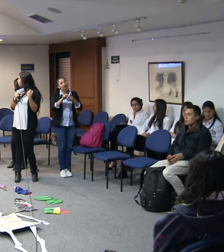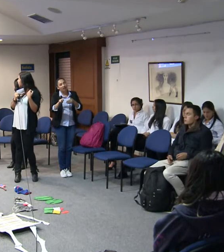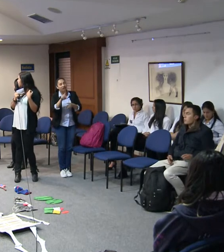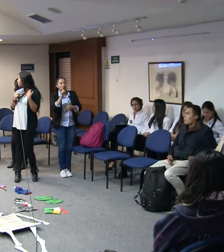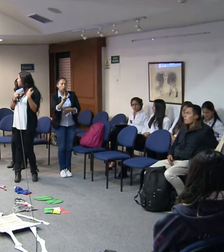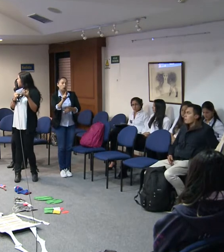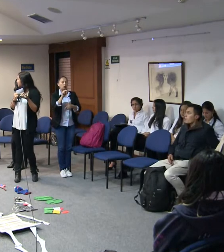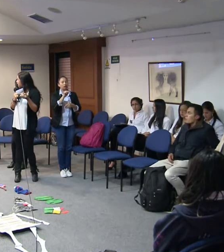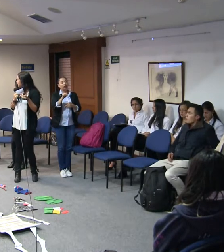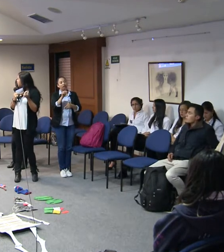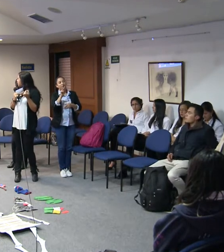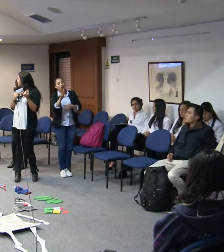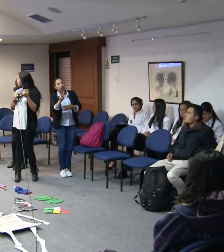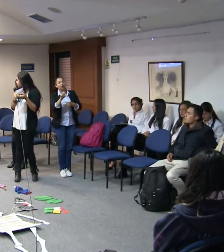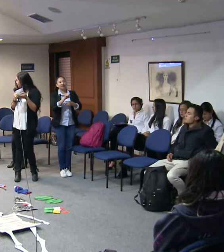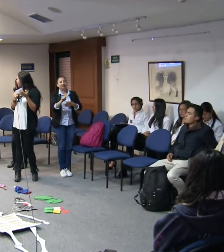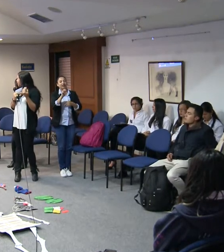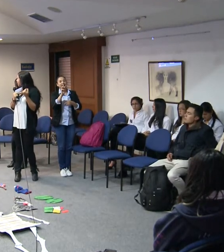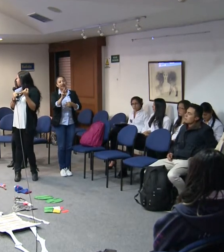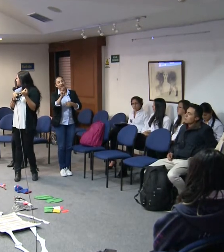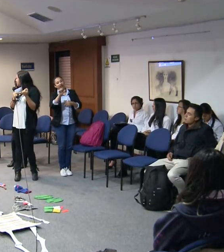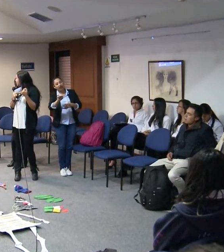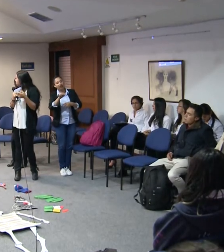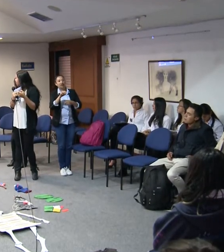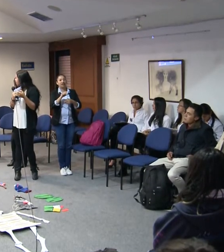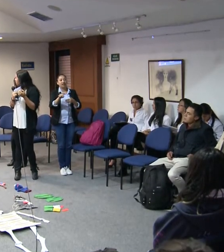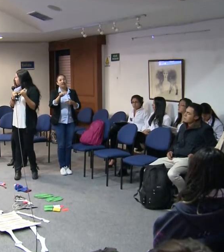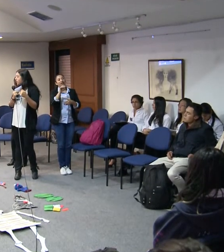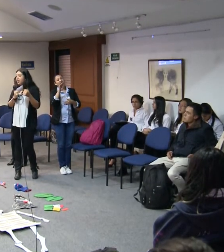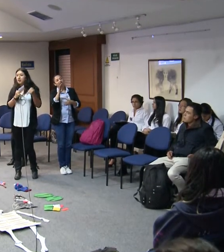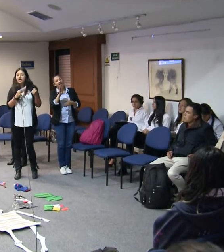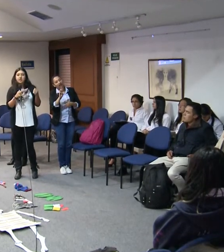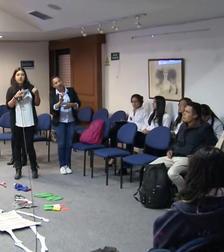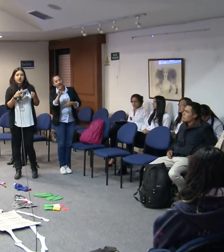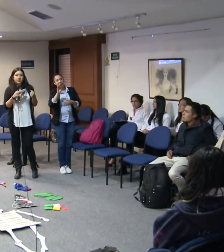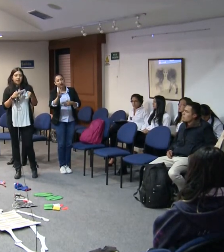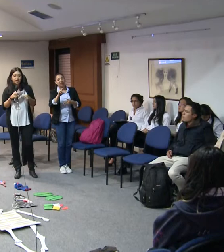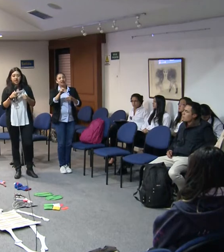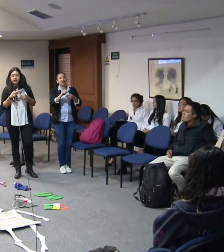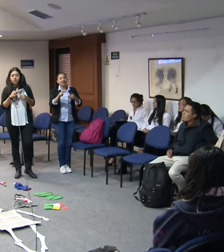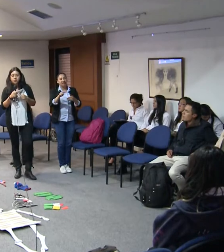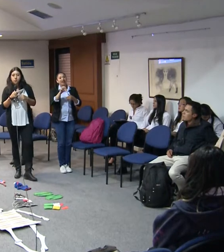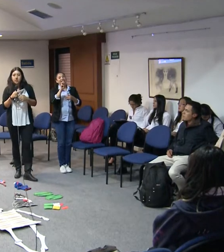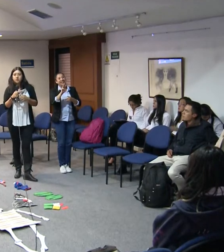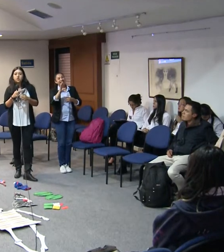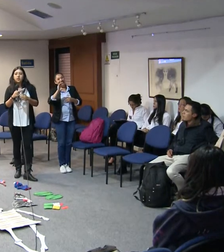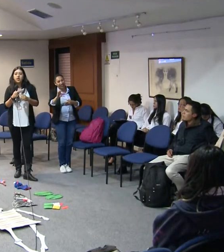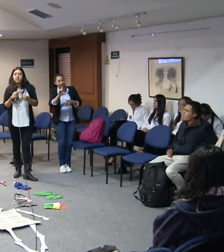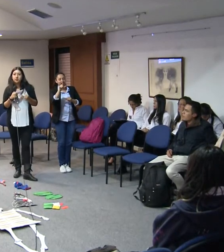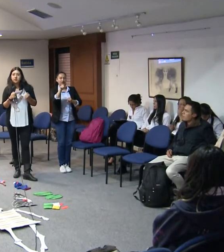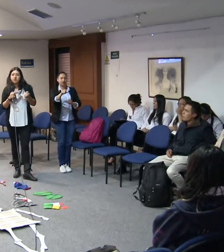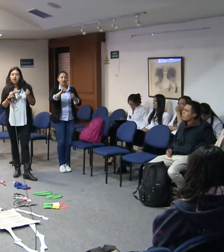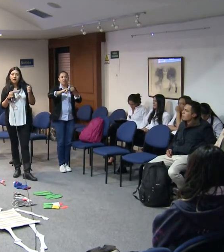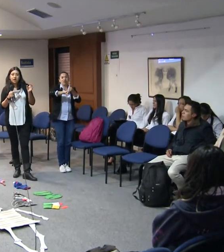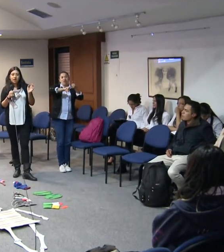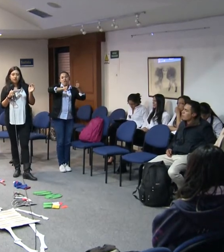2, nivel 3A, nivel 3B, nivel 3C y programa de actividad independiente. Estos